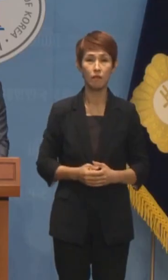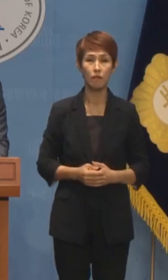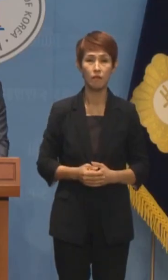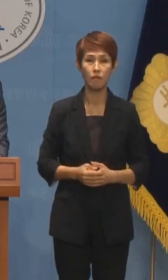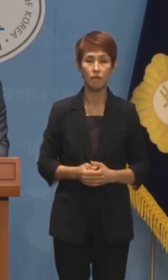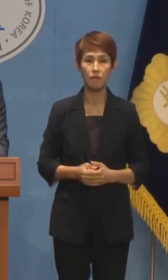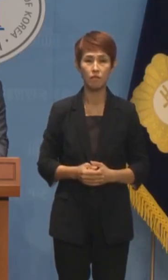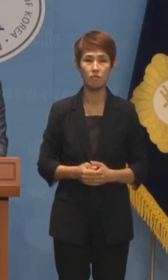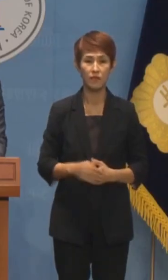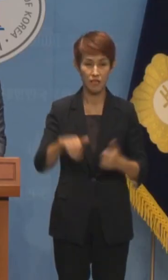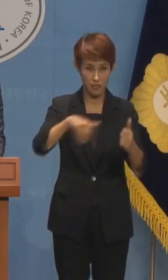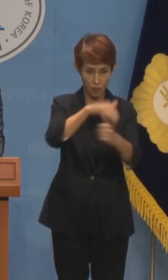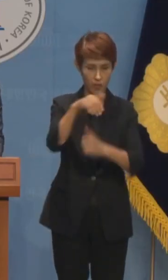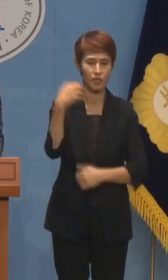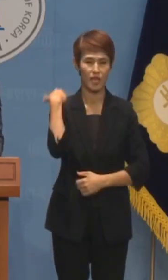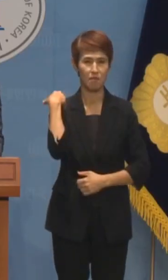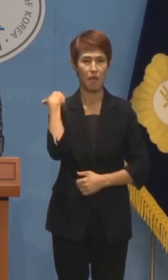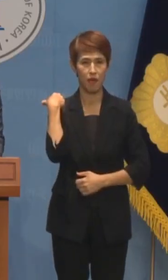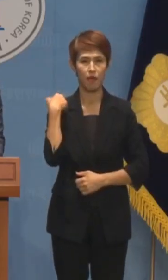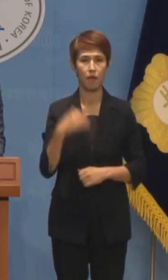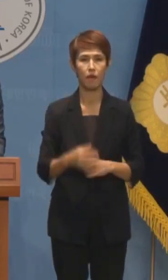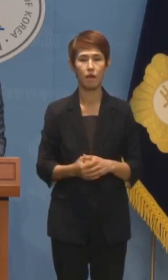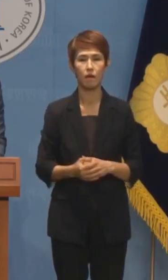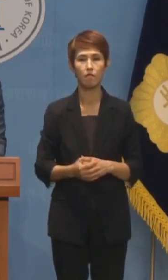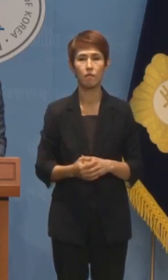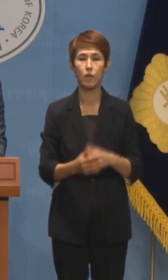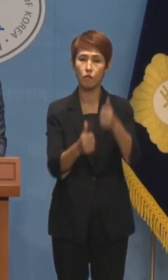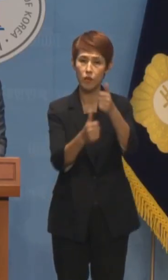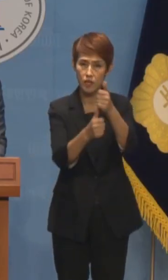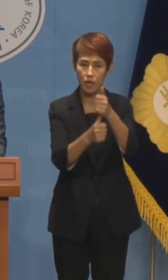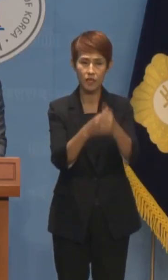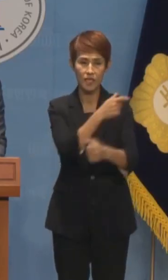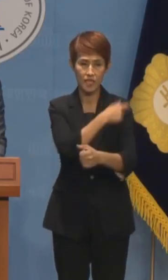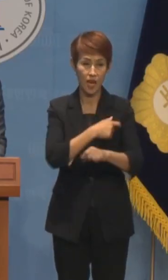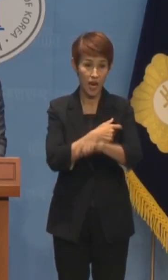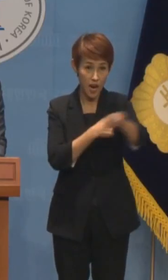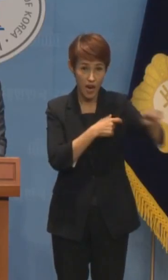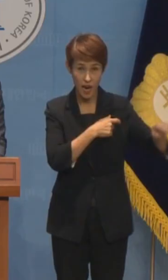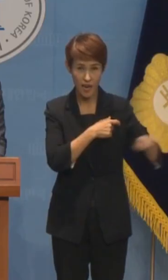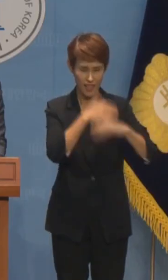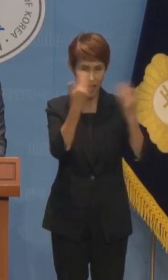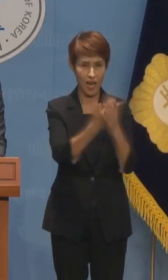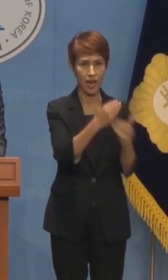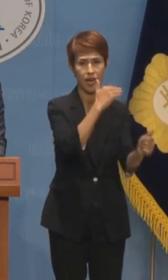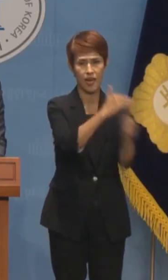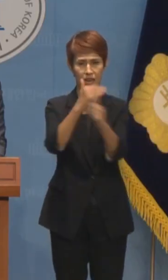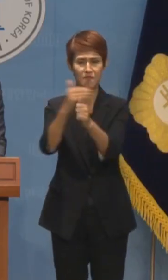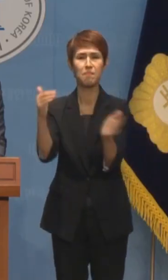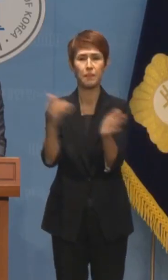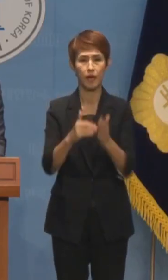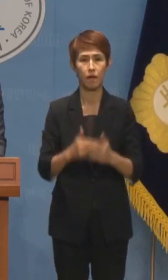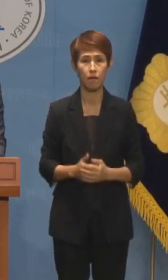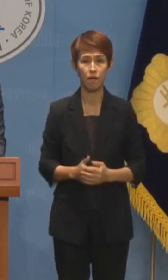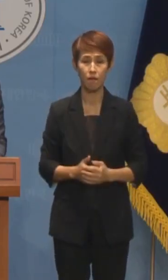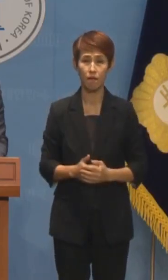사퇴의 책임을 진다며 부회장단, 이사진, 위원장단을 총사퇴시켰으나 정작 본인은